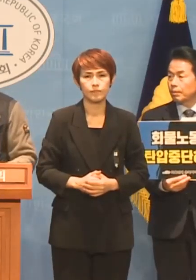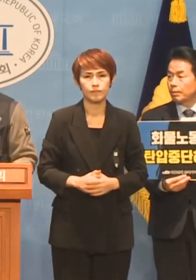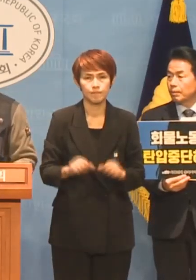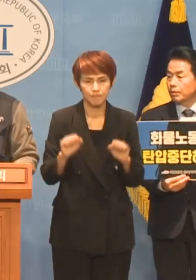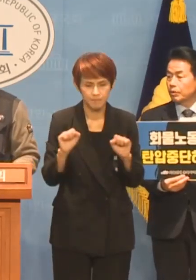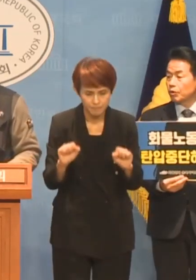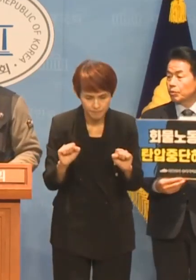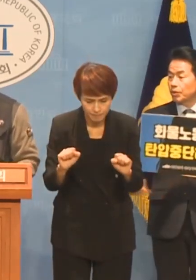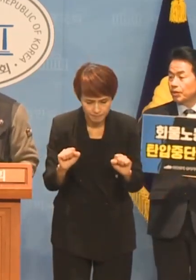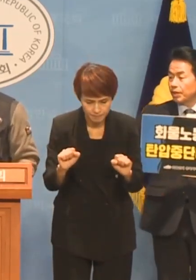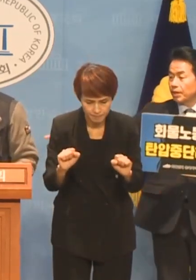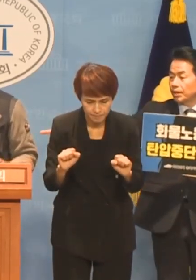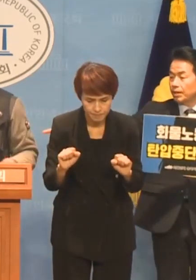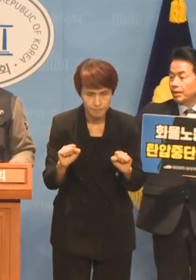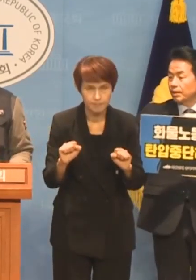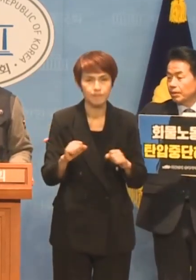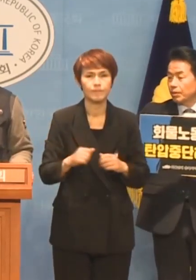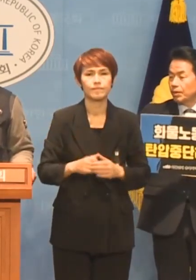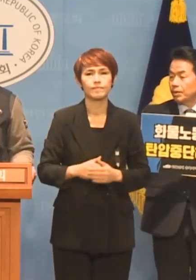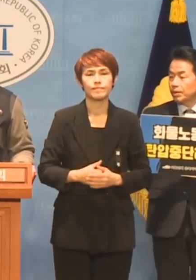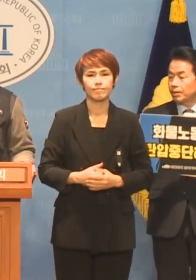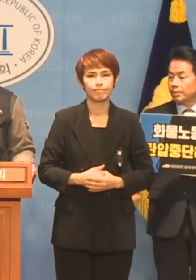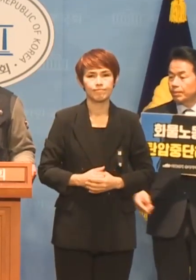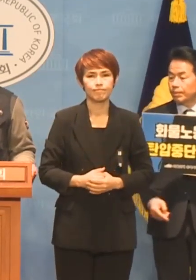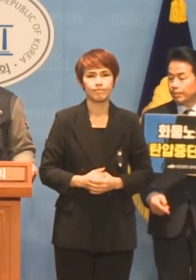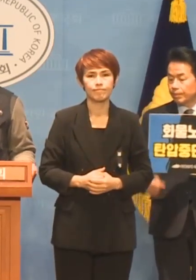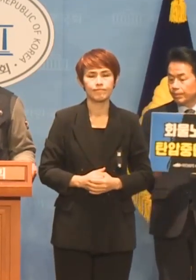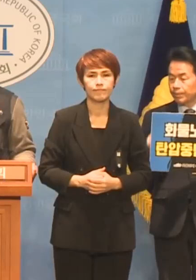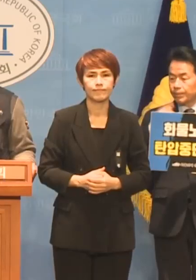안녕하십니까. 안녕하십니까. 네.